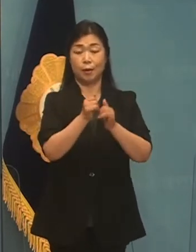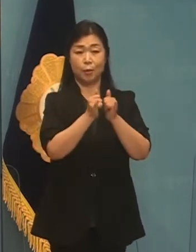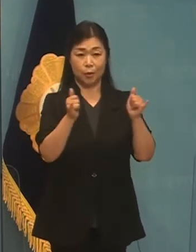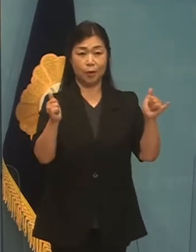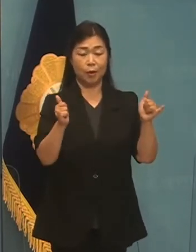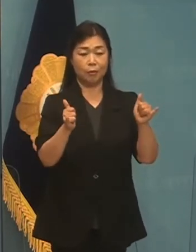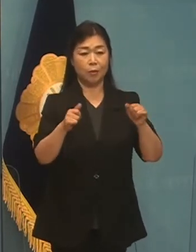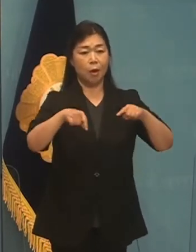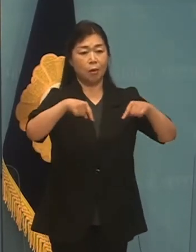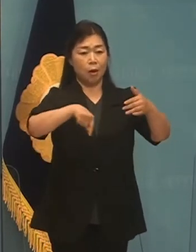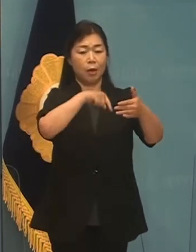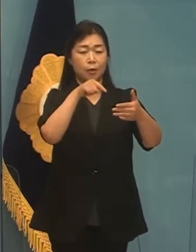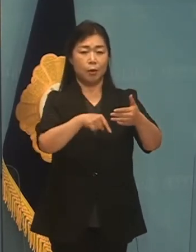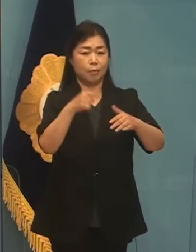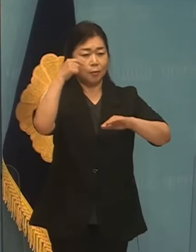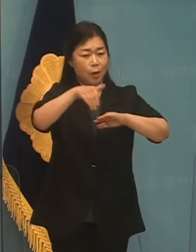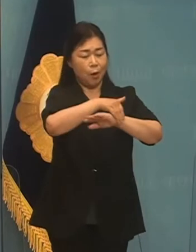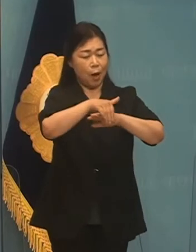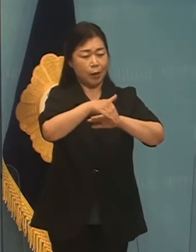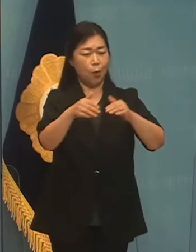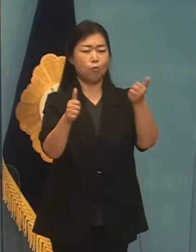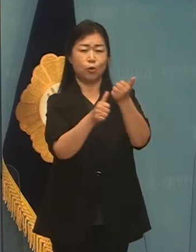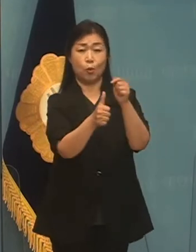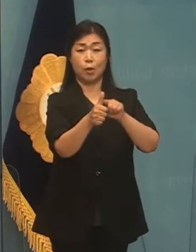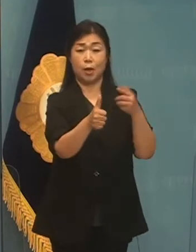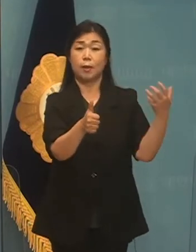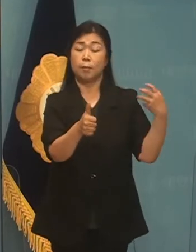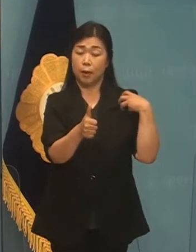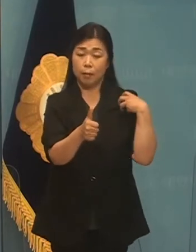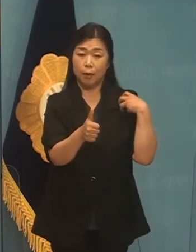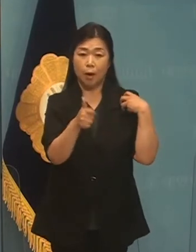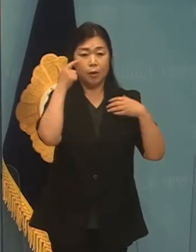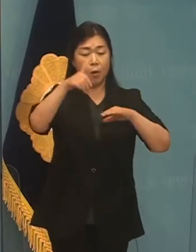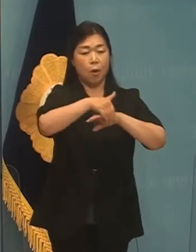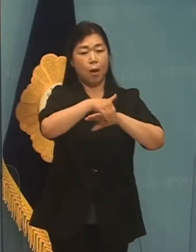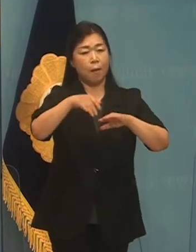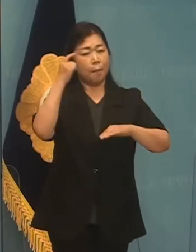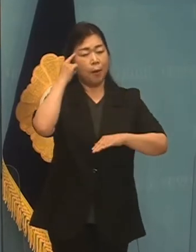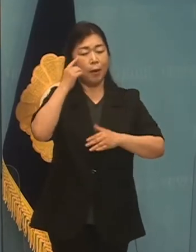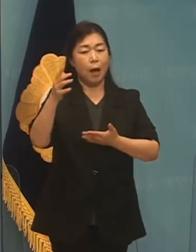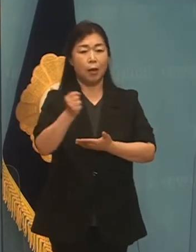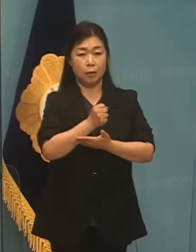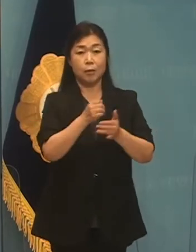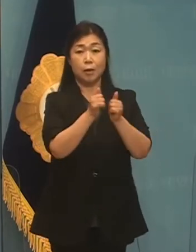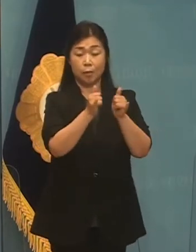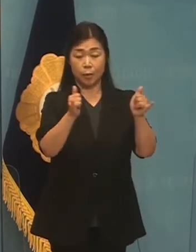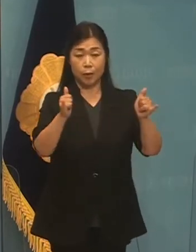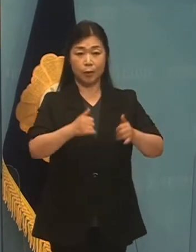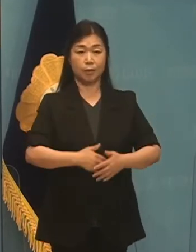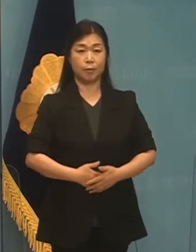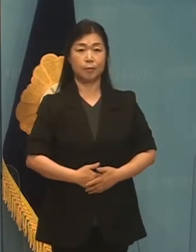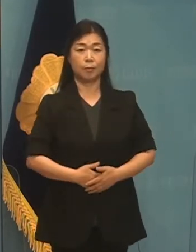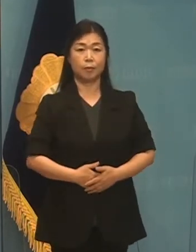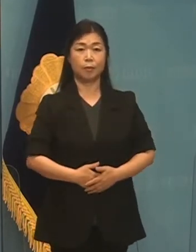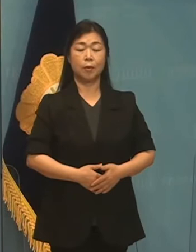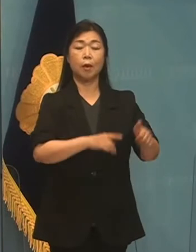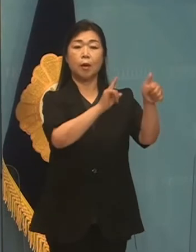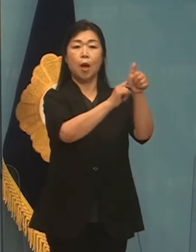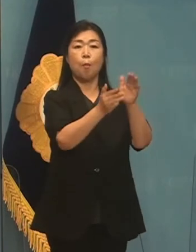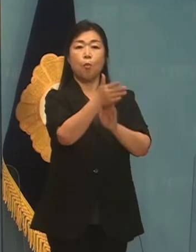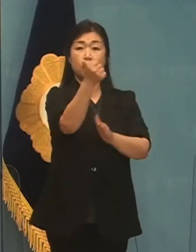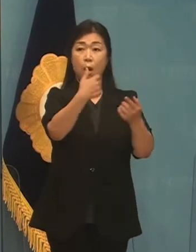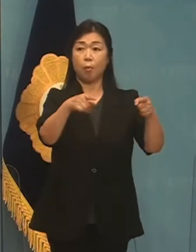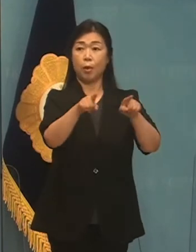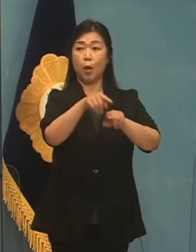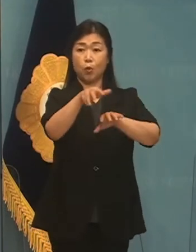당의 전략기획부총장 맡을 만큼 전략적 마인드로 겸비한 분으로 평가하고 있습니다. 이 본부장과